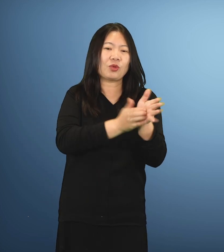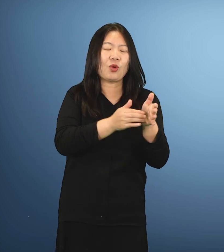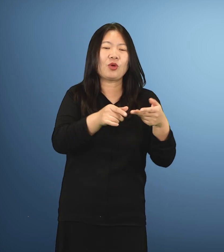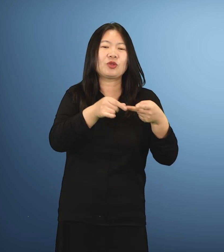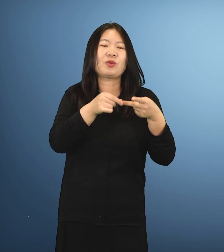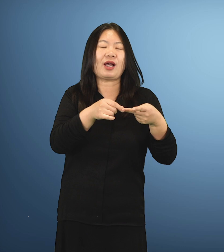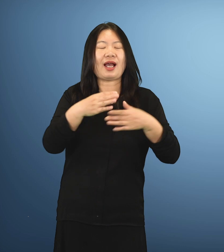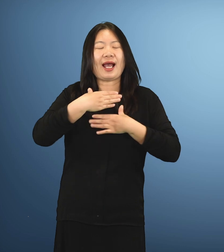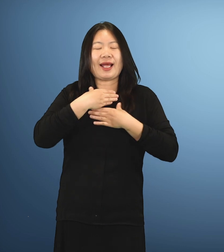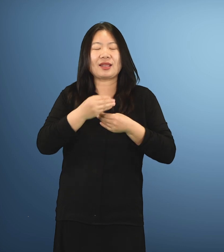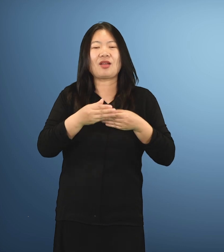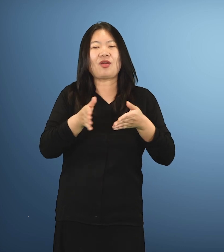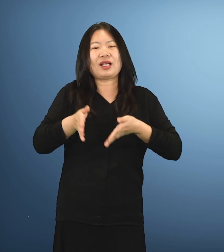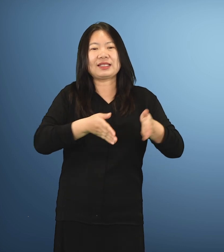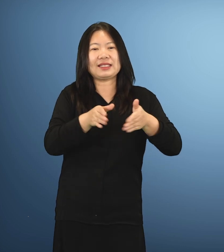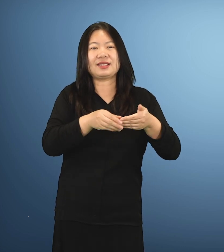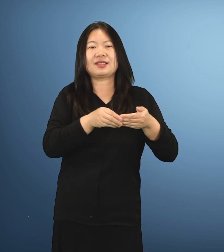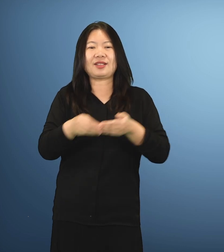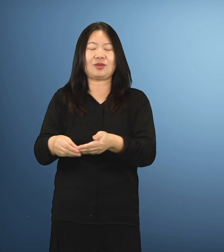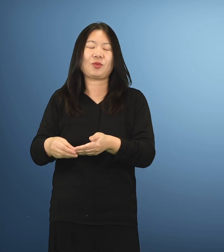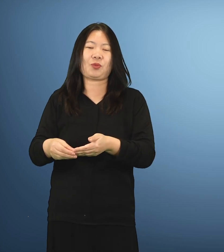길로 인도하는 거예요.